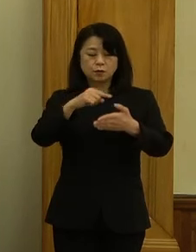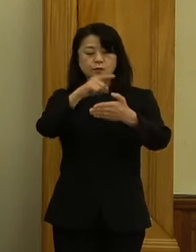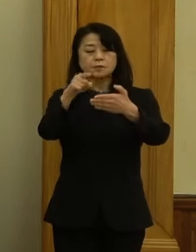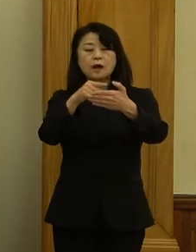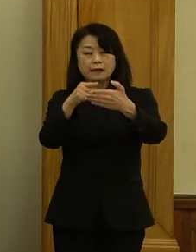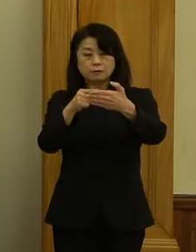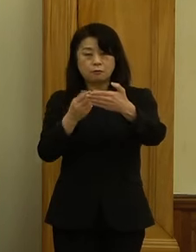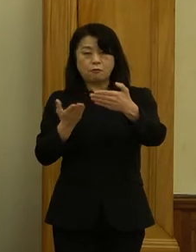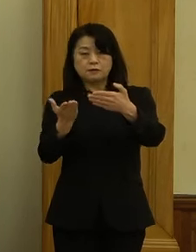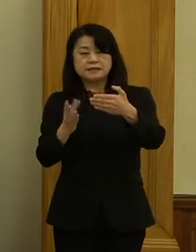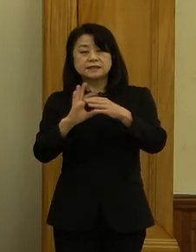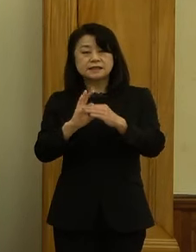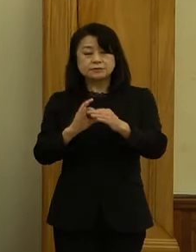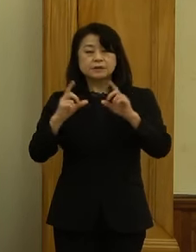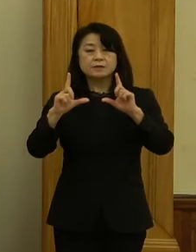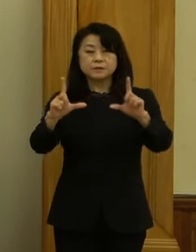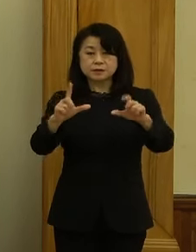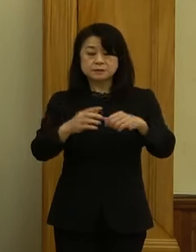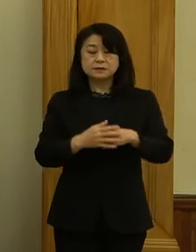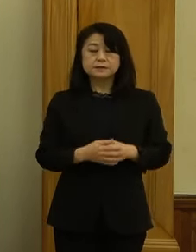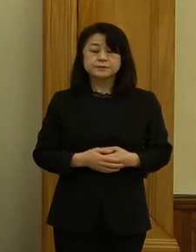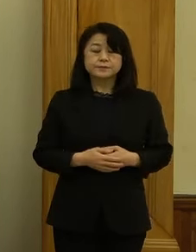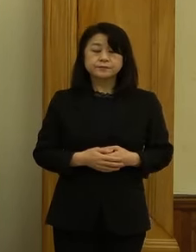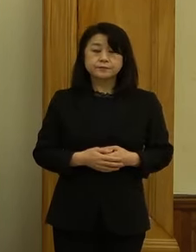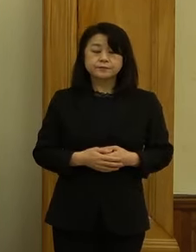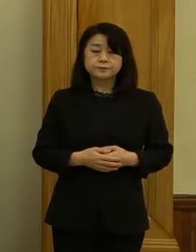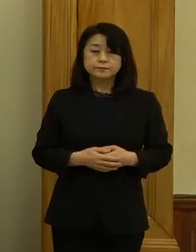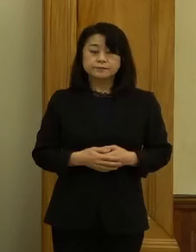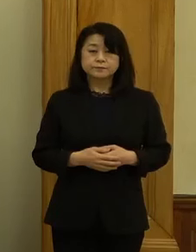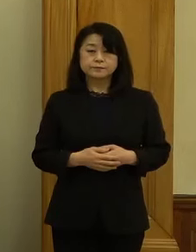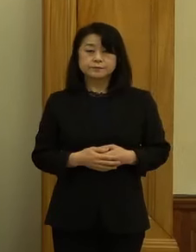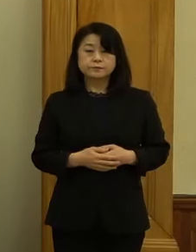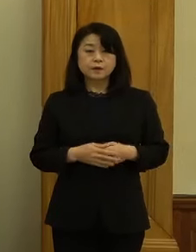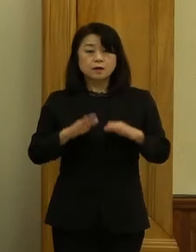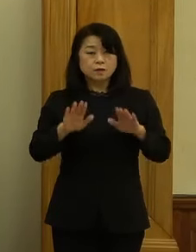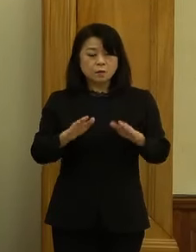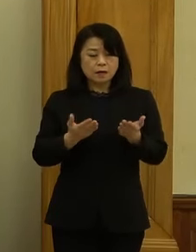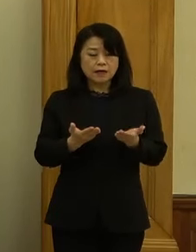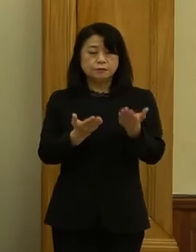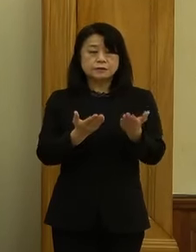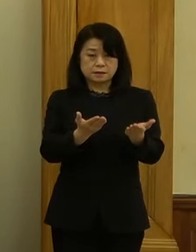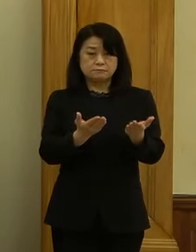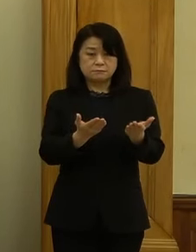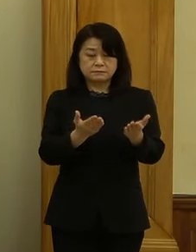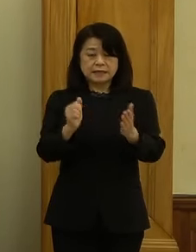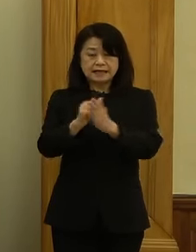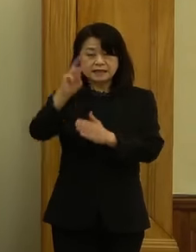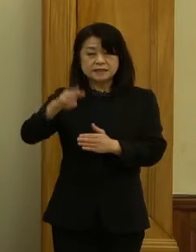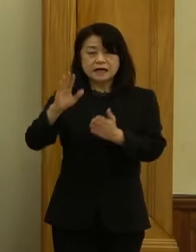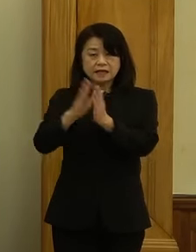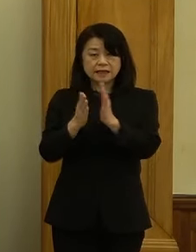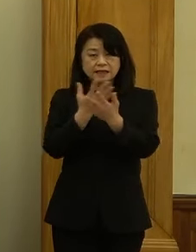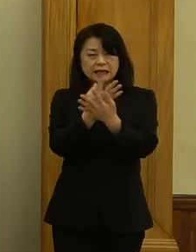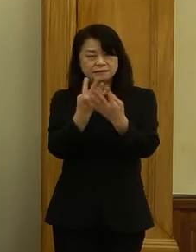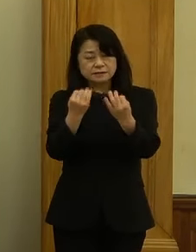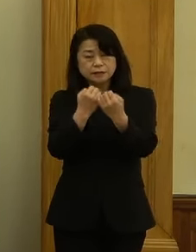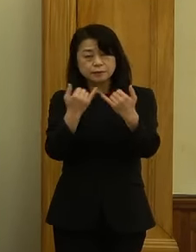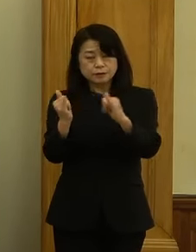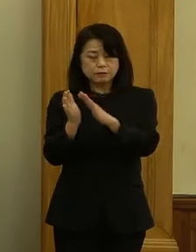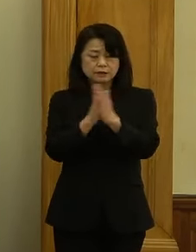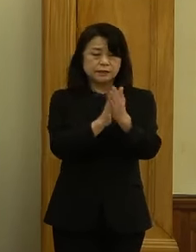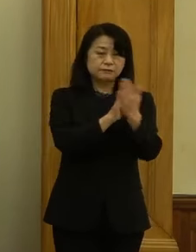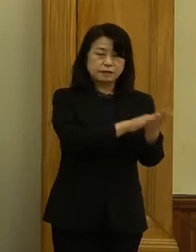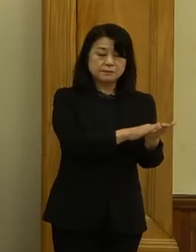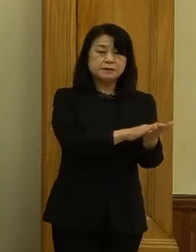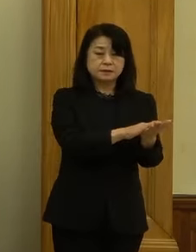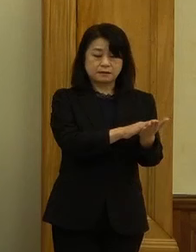について発表させていだきえ今回の地震によりまして石川県で多くの方がお亡くなり